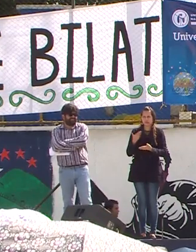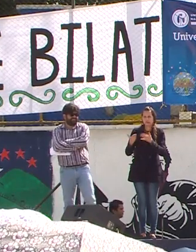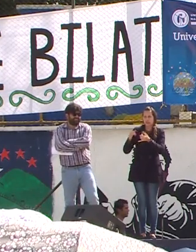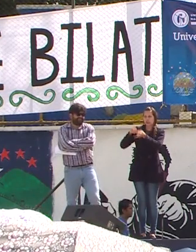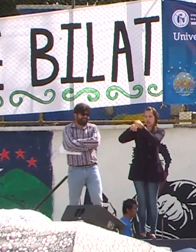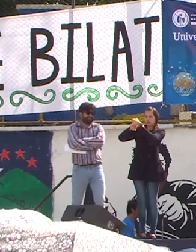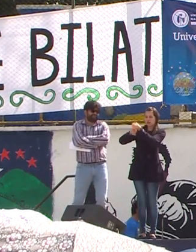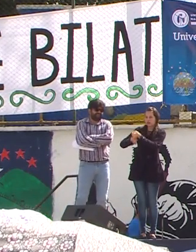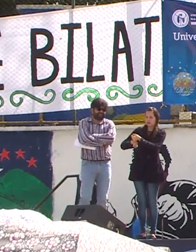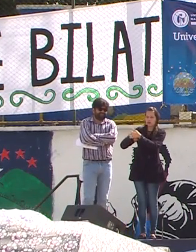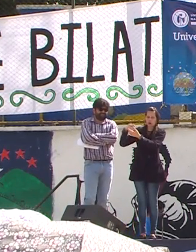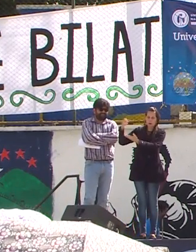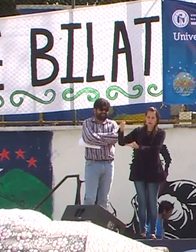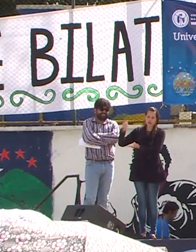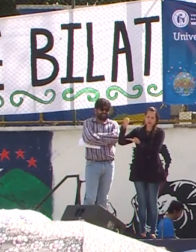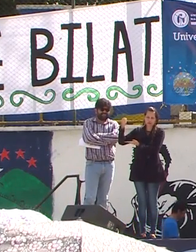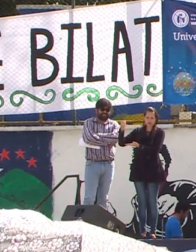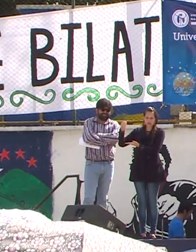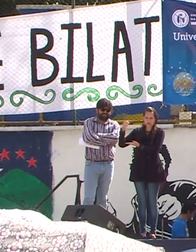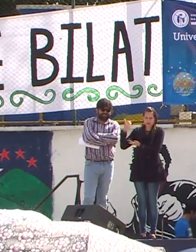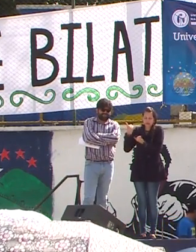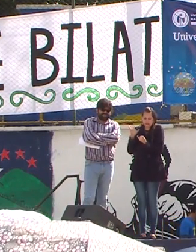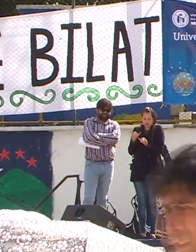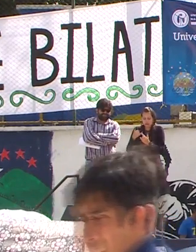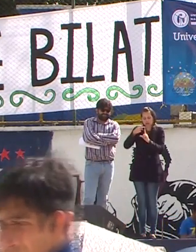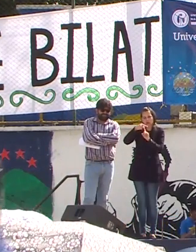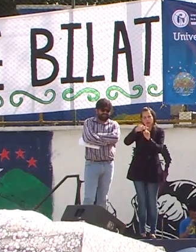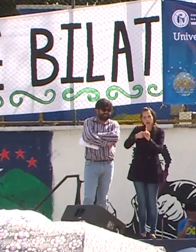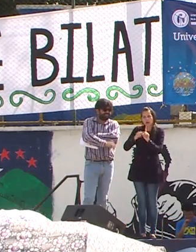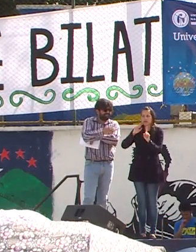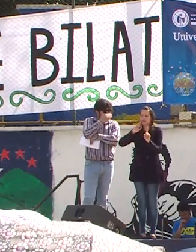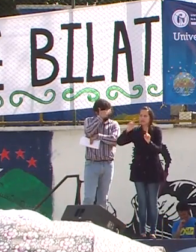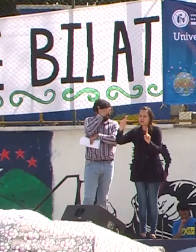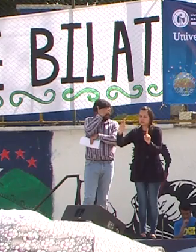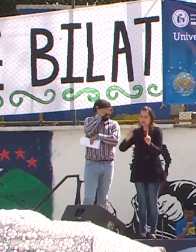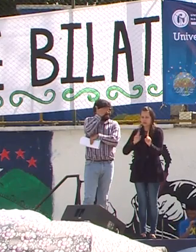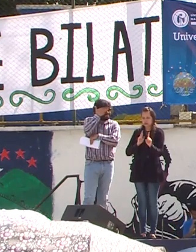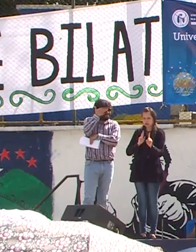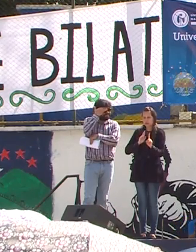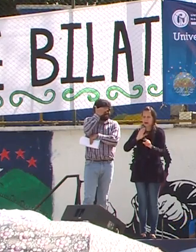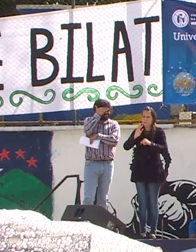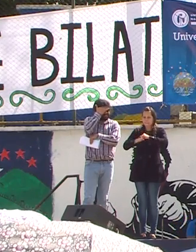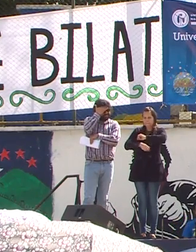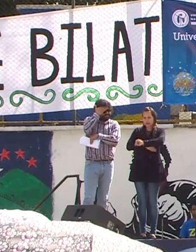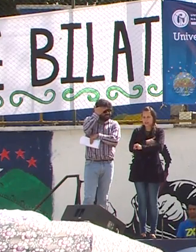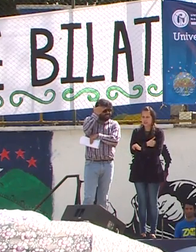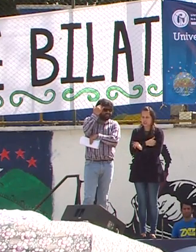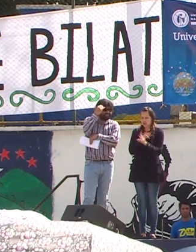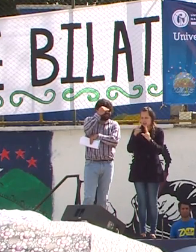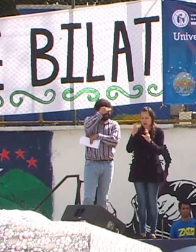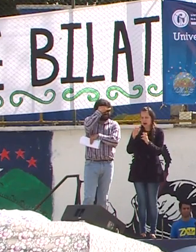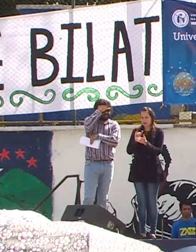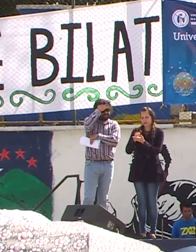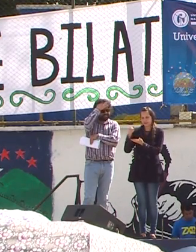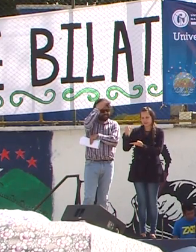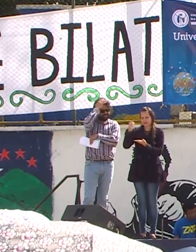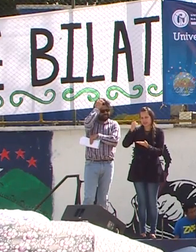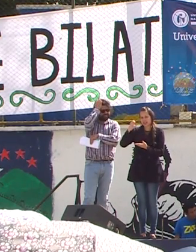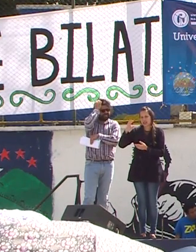presupuestalmente de lo que en este mes nos diga el Ministerio con respecto a los recursos CREE.